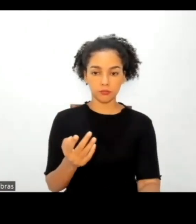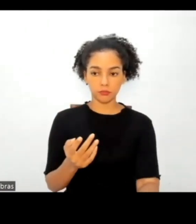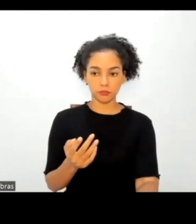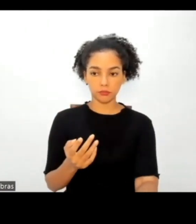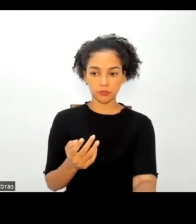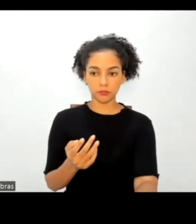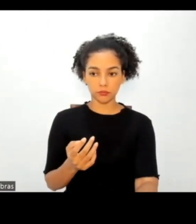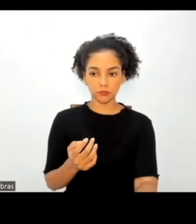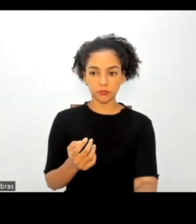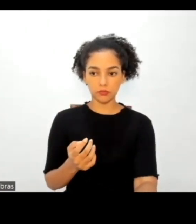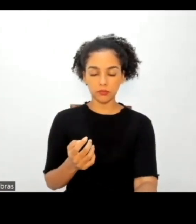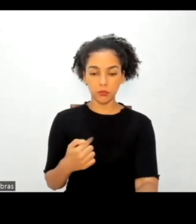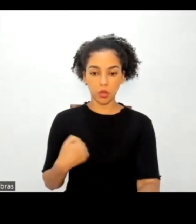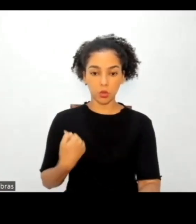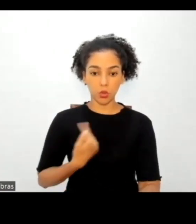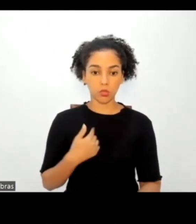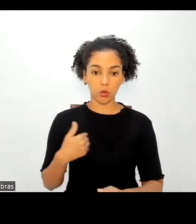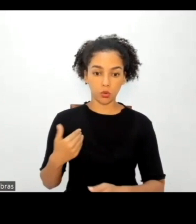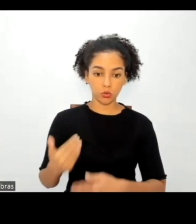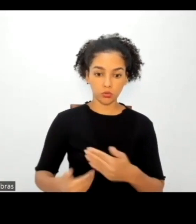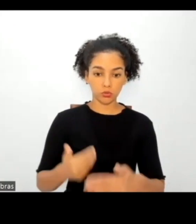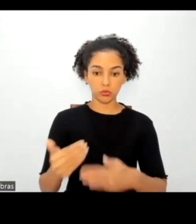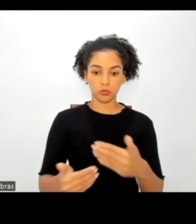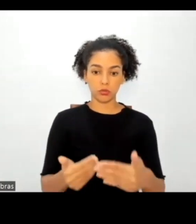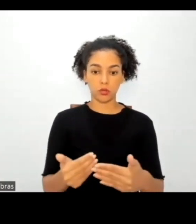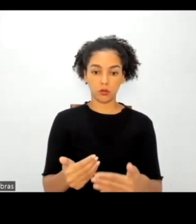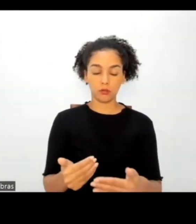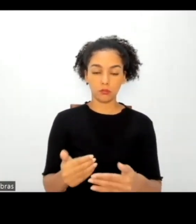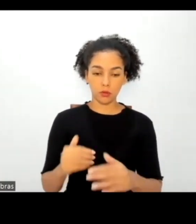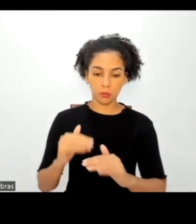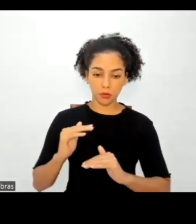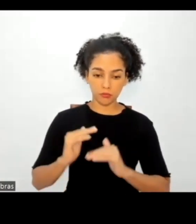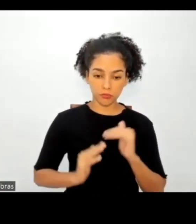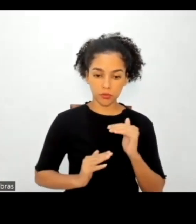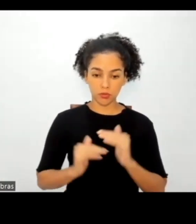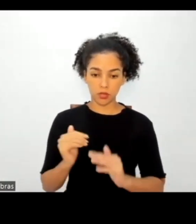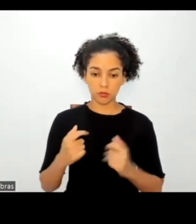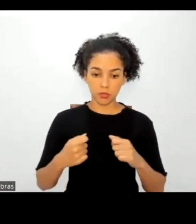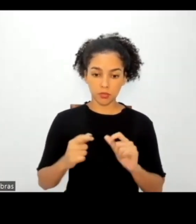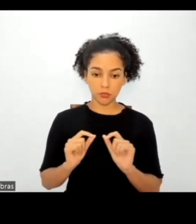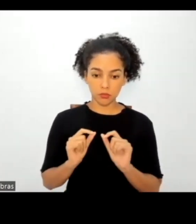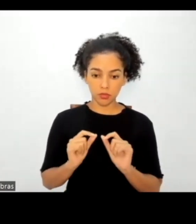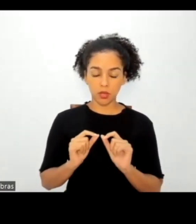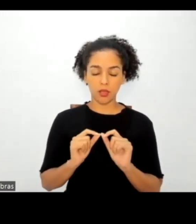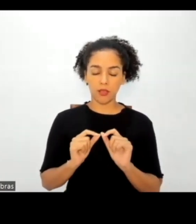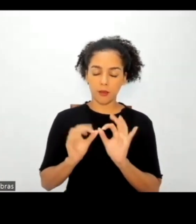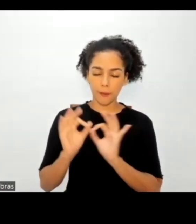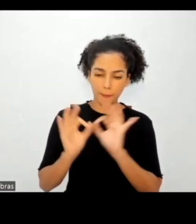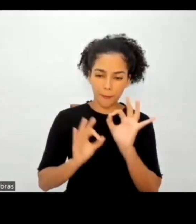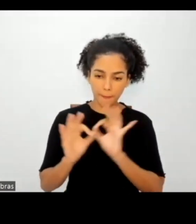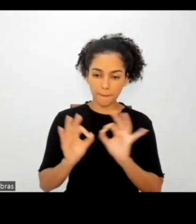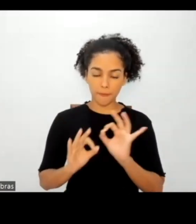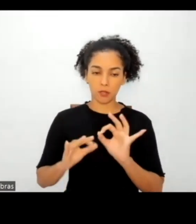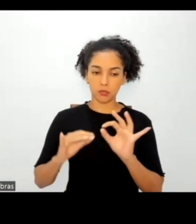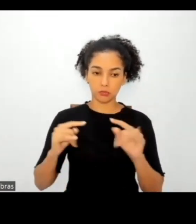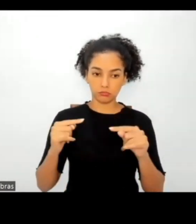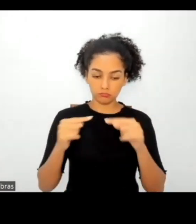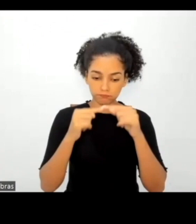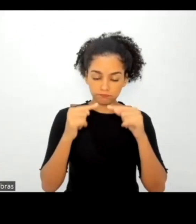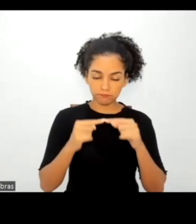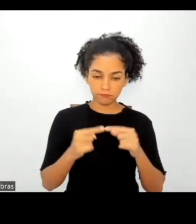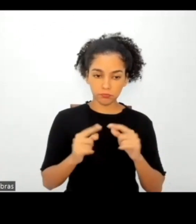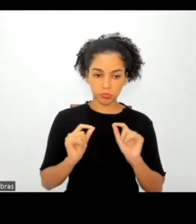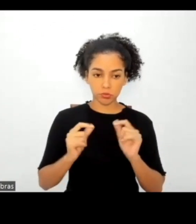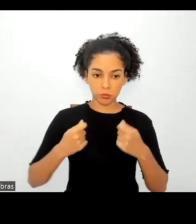né, a nossa construção de ações profissionais tem que estar profundamente articulada, sintonizada com as demandas do